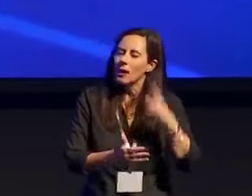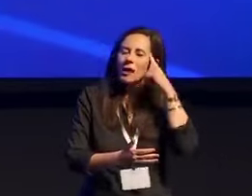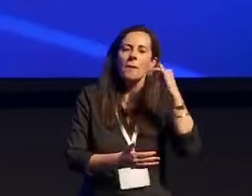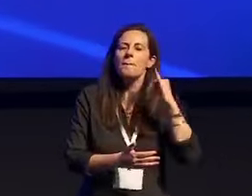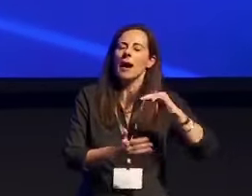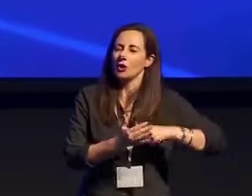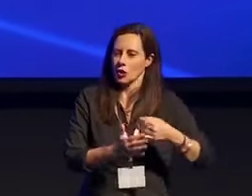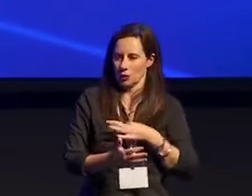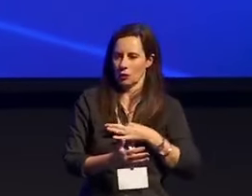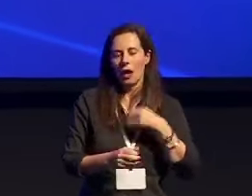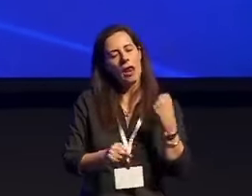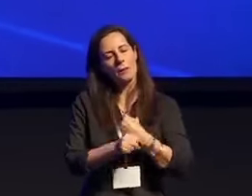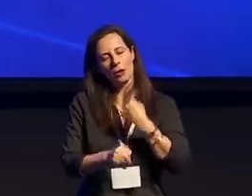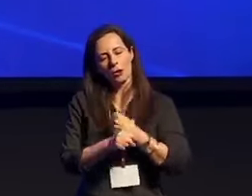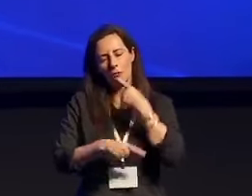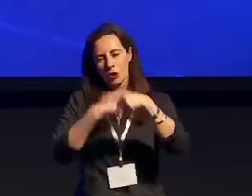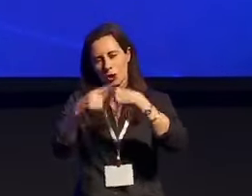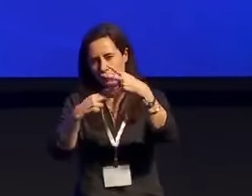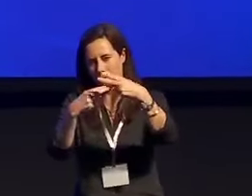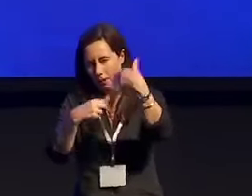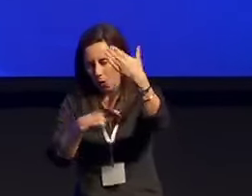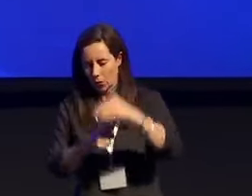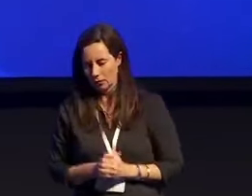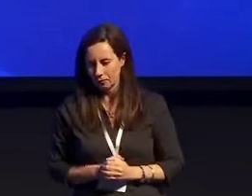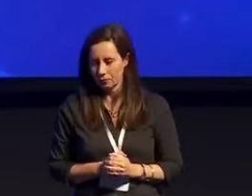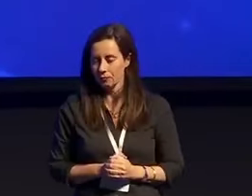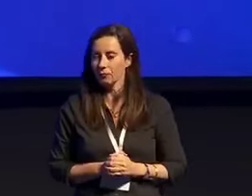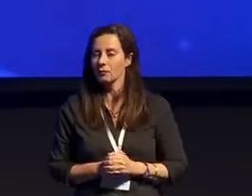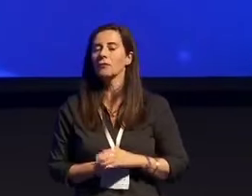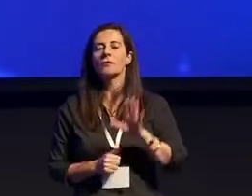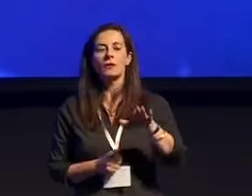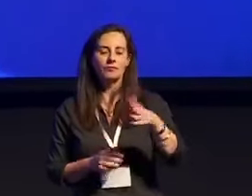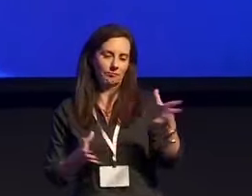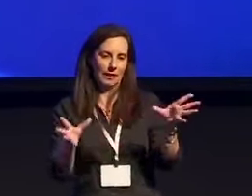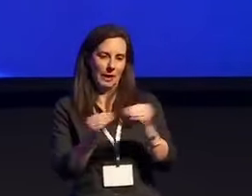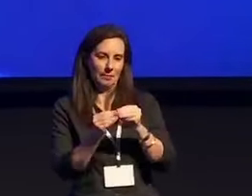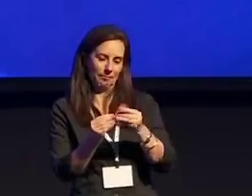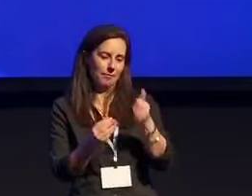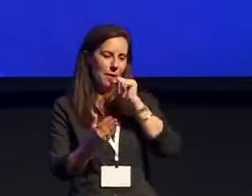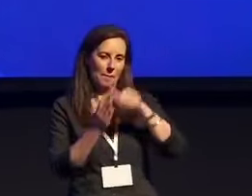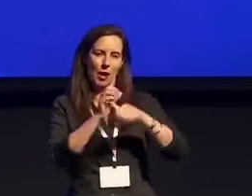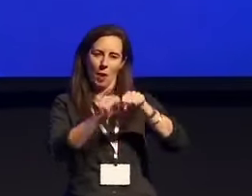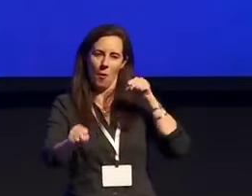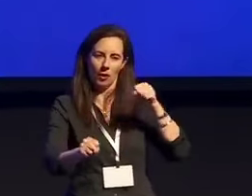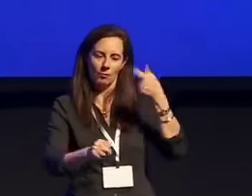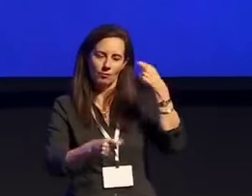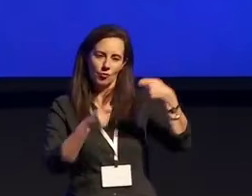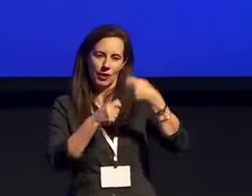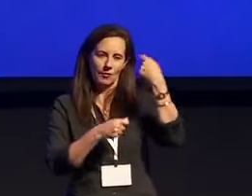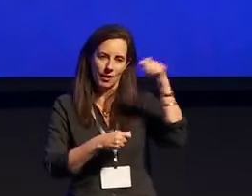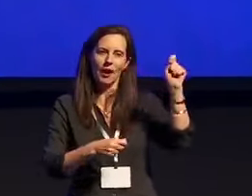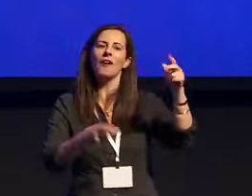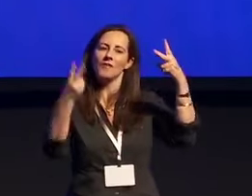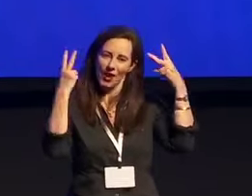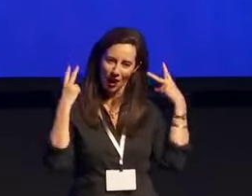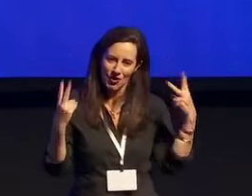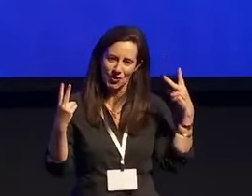הדגשים שלנו לפעילות בשנים הבאות. בעדיפות בנק הפועלים, שותף יקר